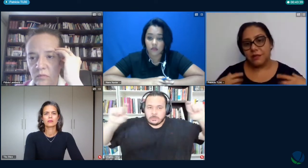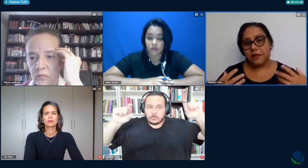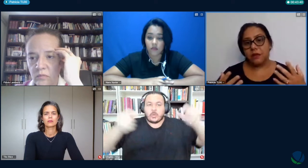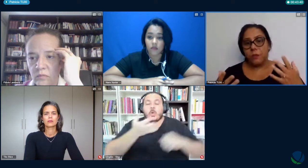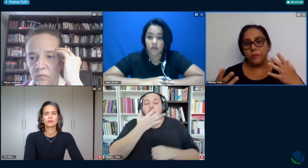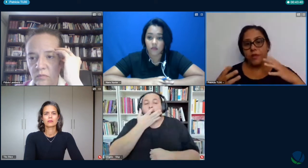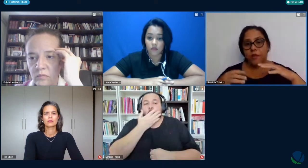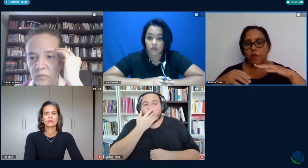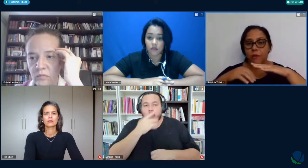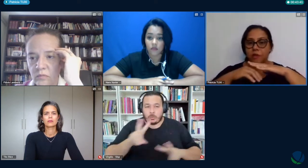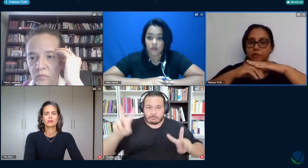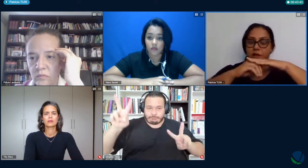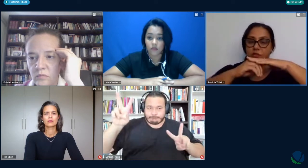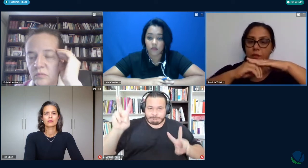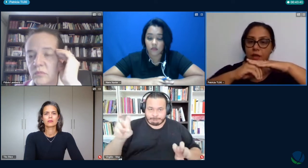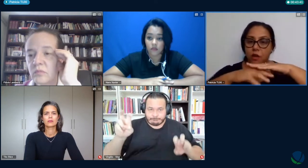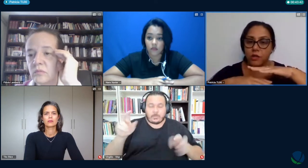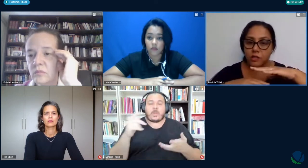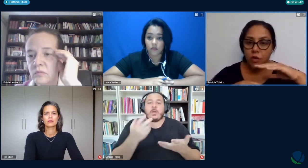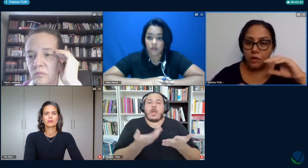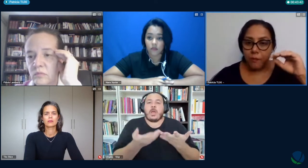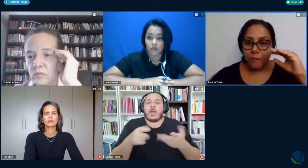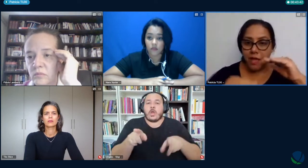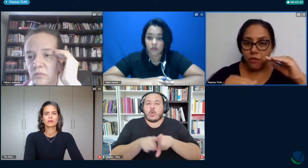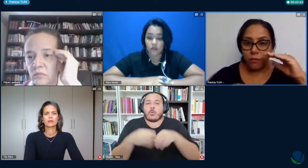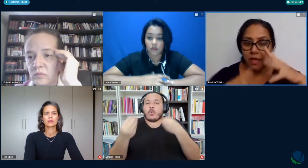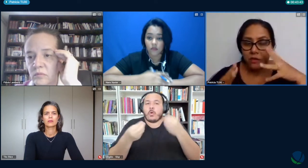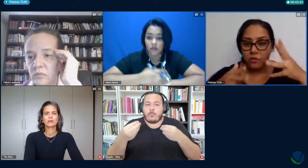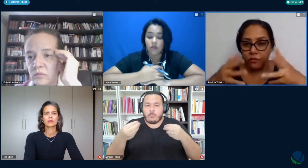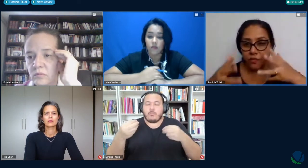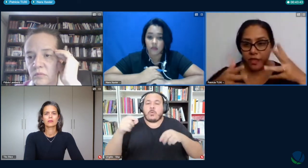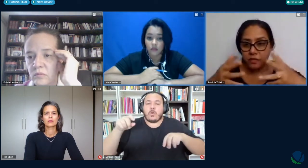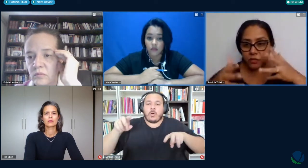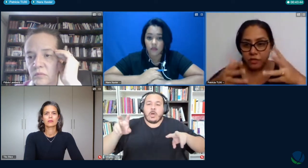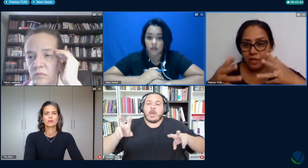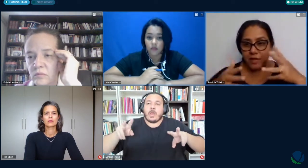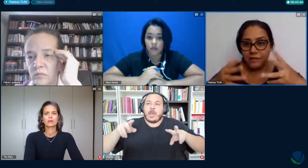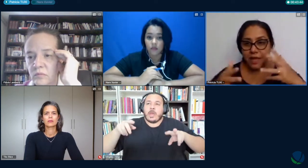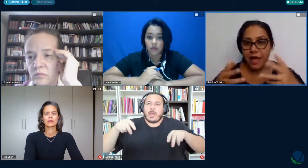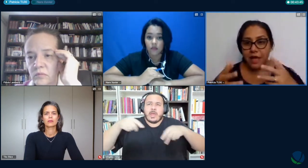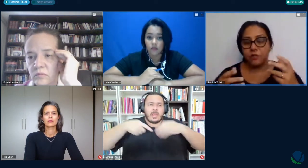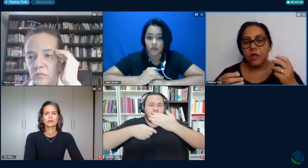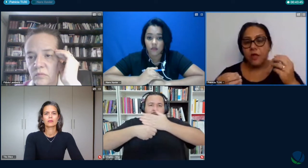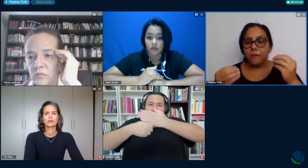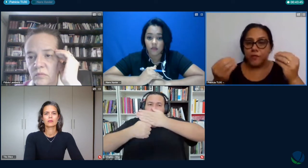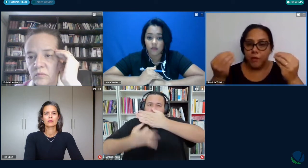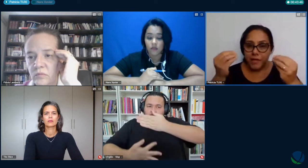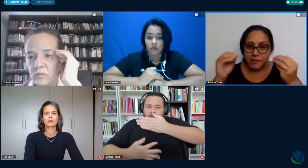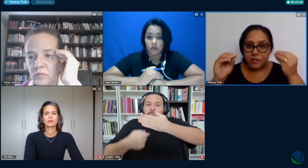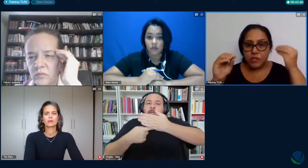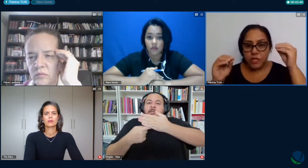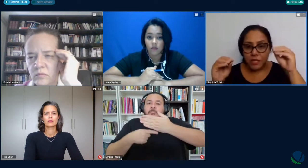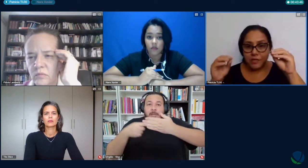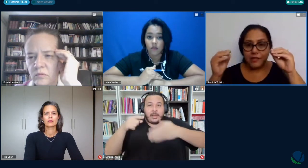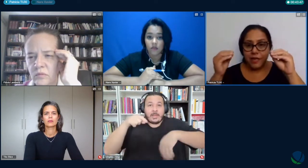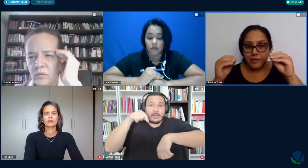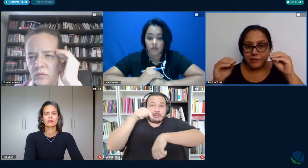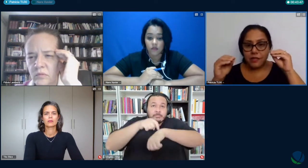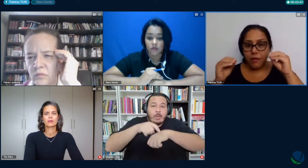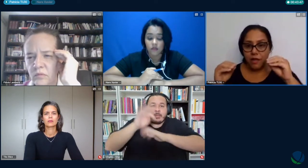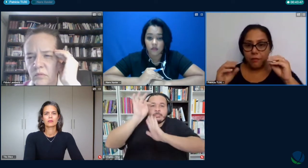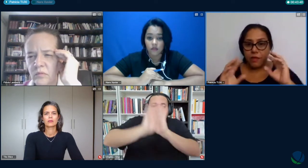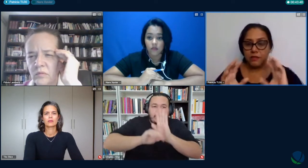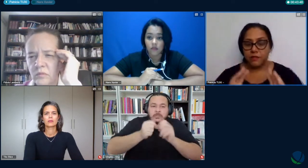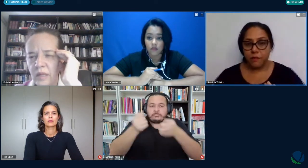uma citação, como é que eu faço uma nota de rodapé no meio de um texto sinalizado. Então, essas dicas é que